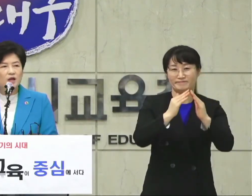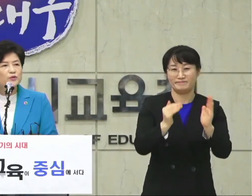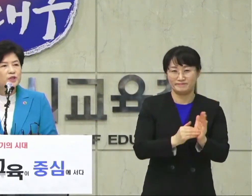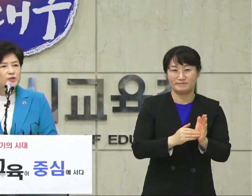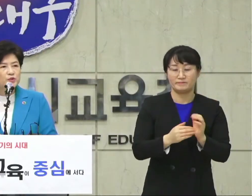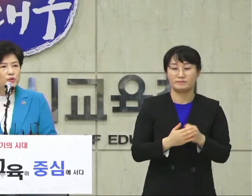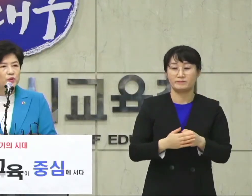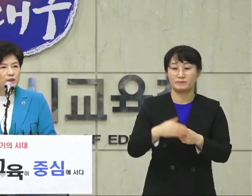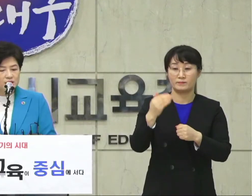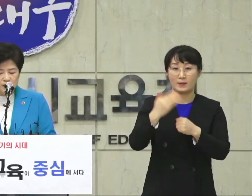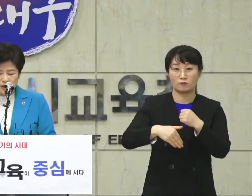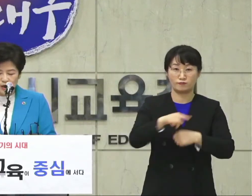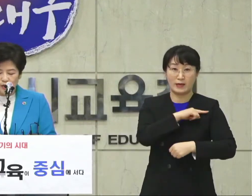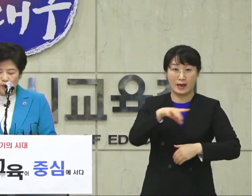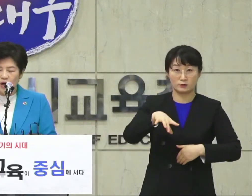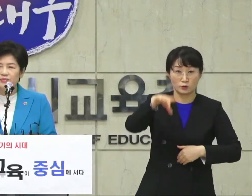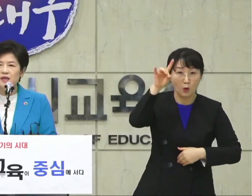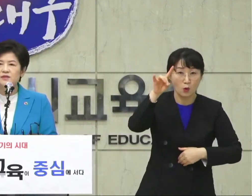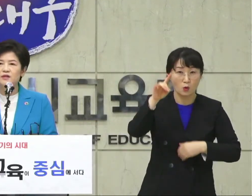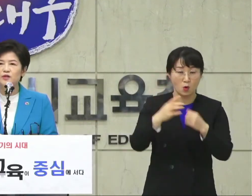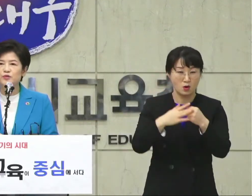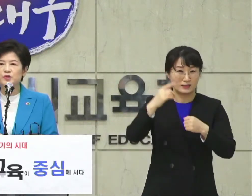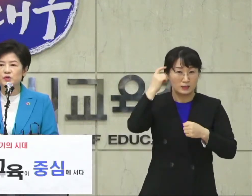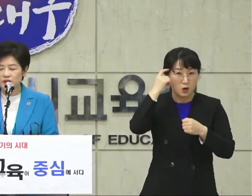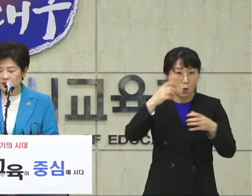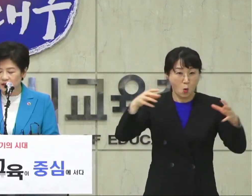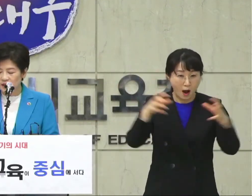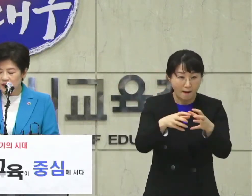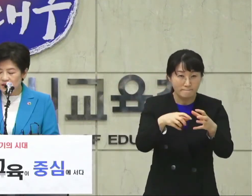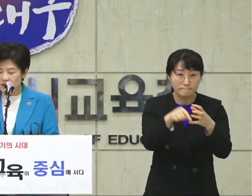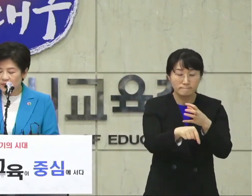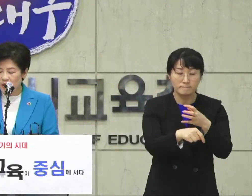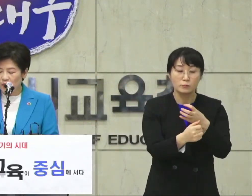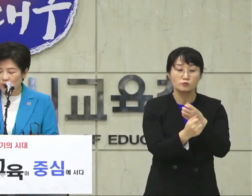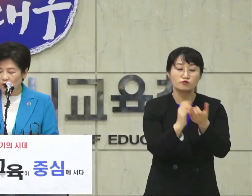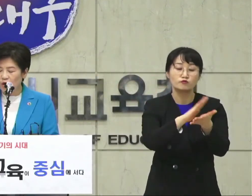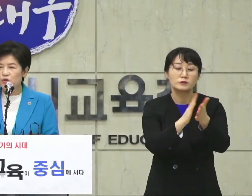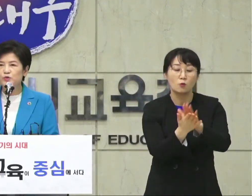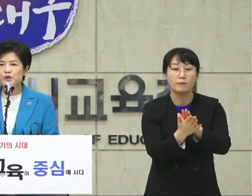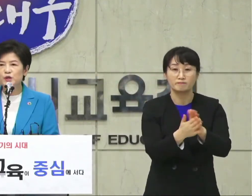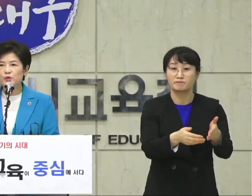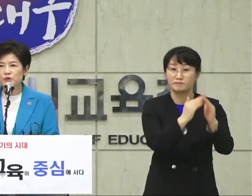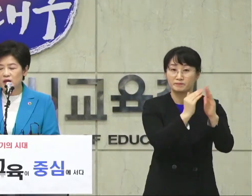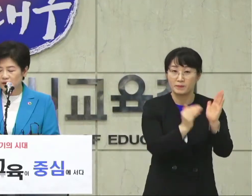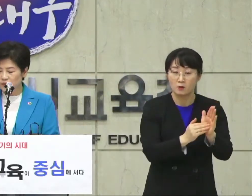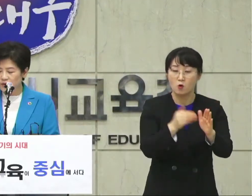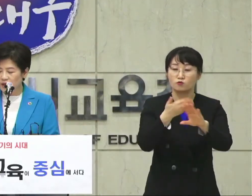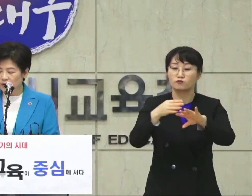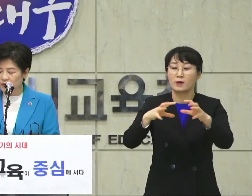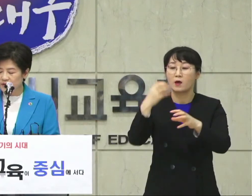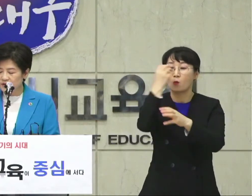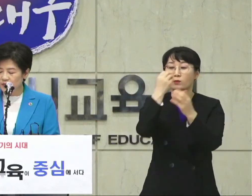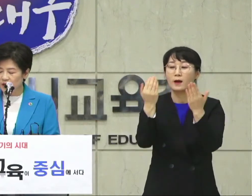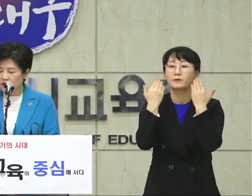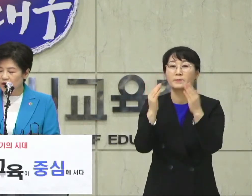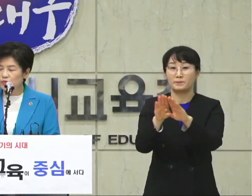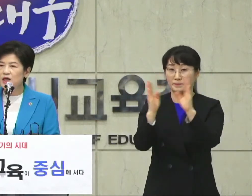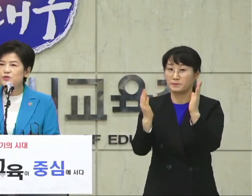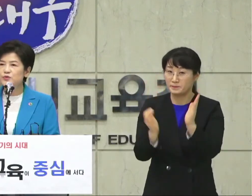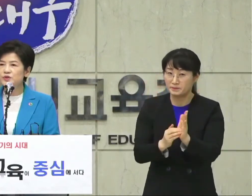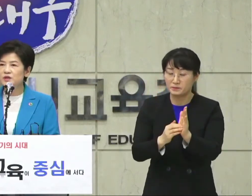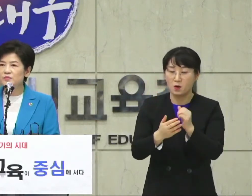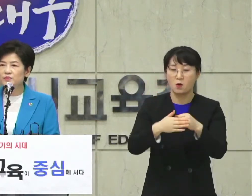신설하였습니다. 대구 최초 인지 통합단설 유치원을 설립하고 국제고등학교를